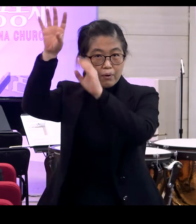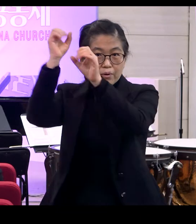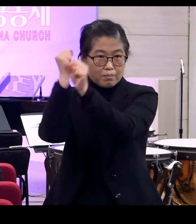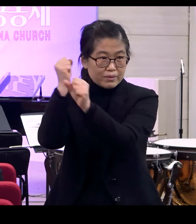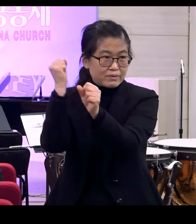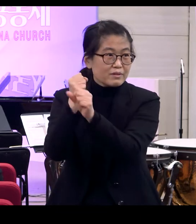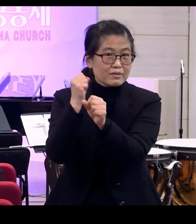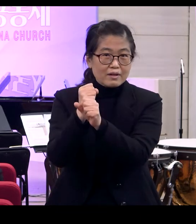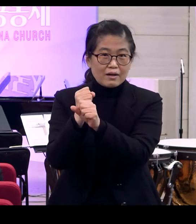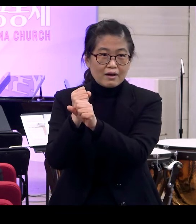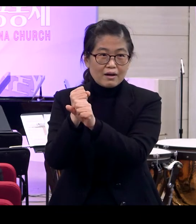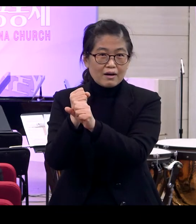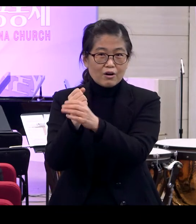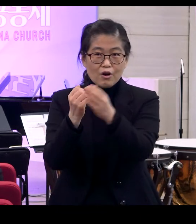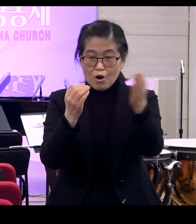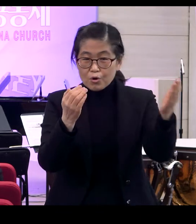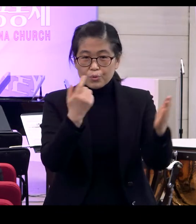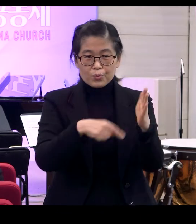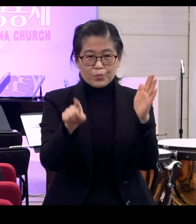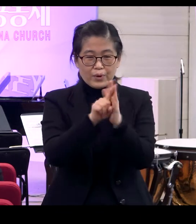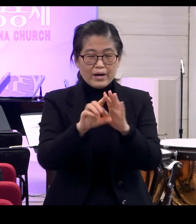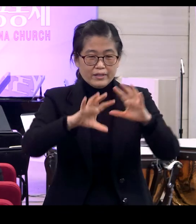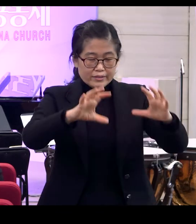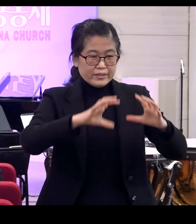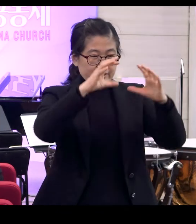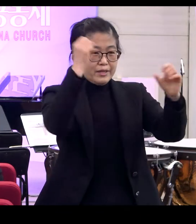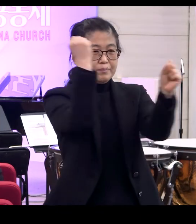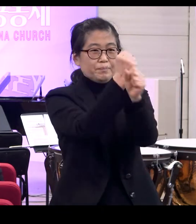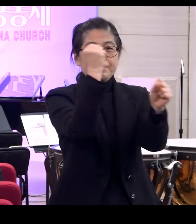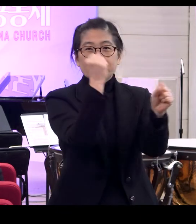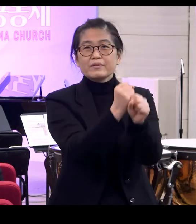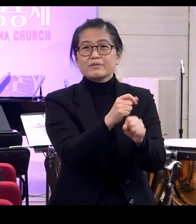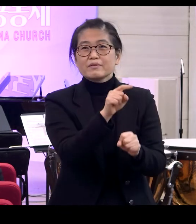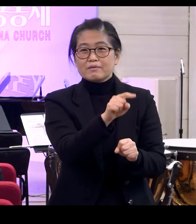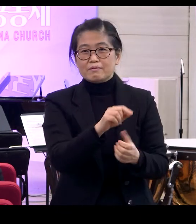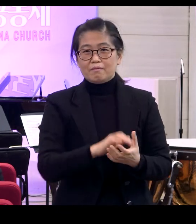너를 위해 세상을 다 만들었다고 말하는데 그게 굉장히 신선하더라고요